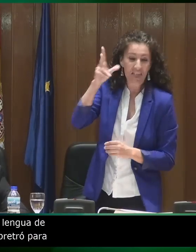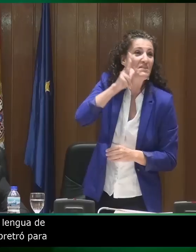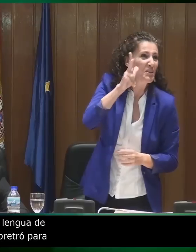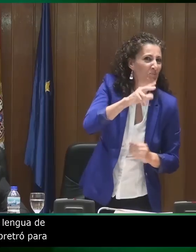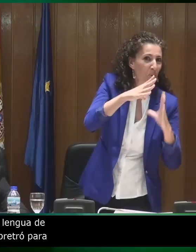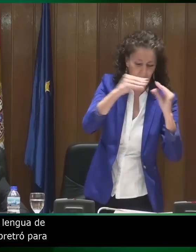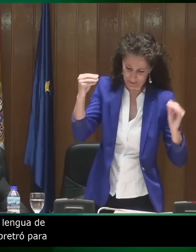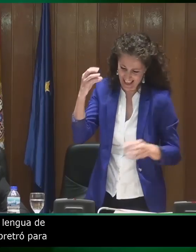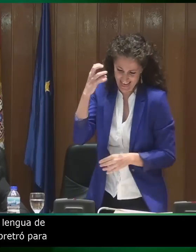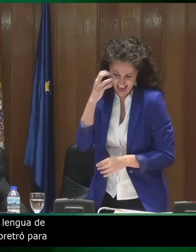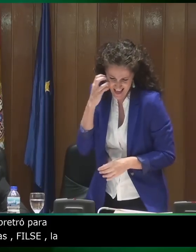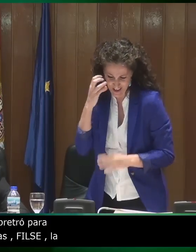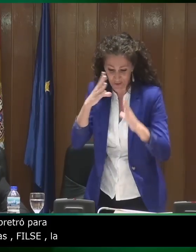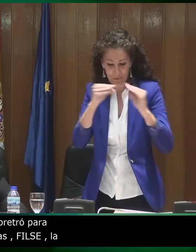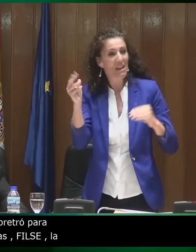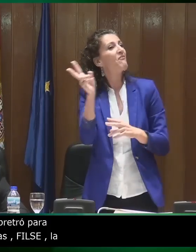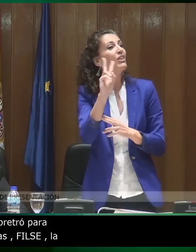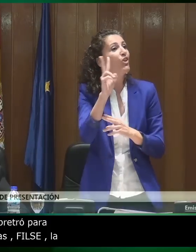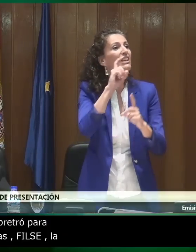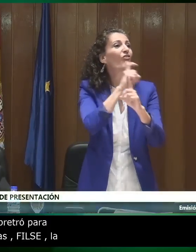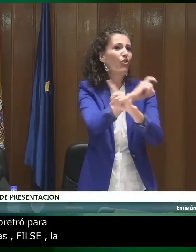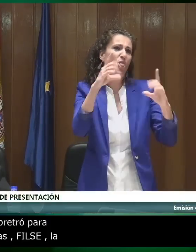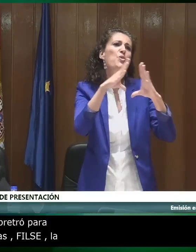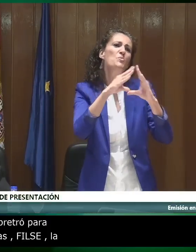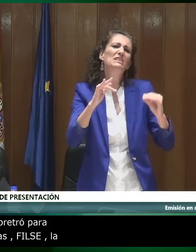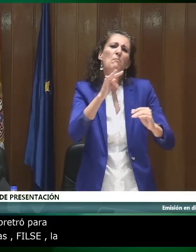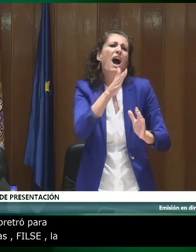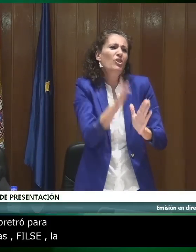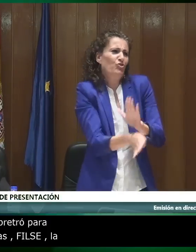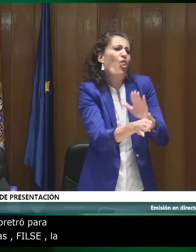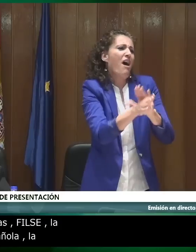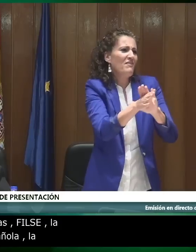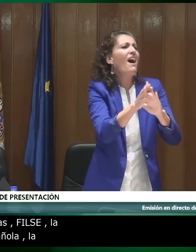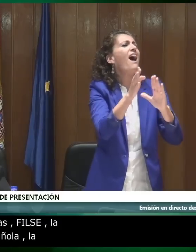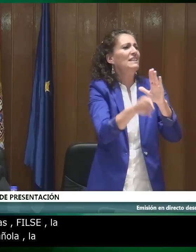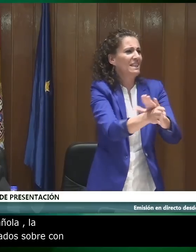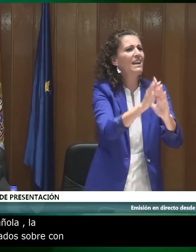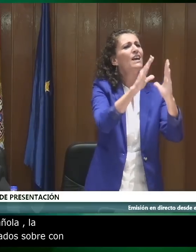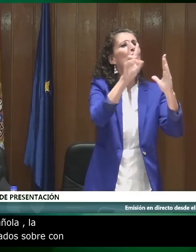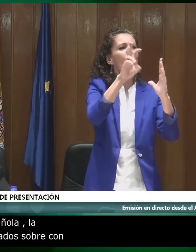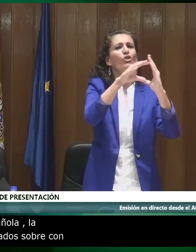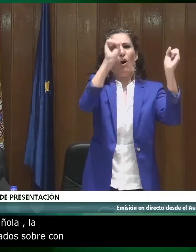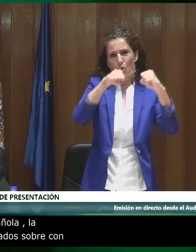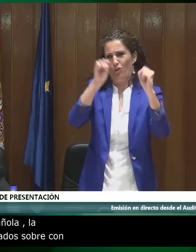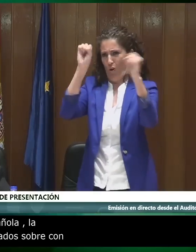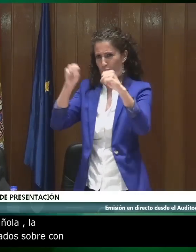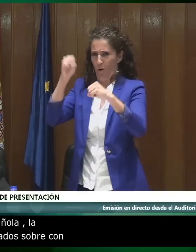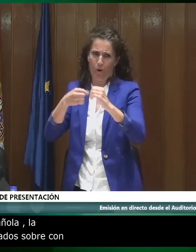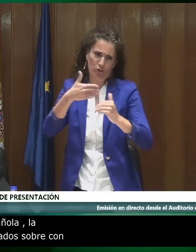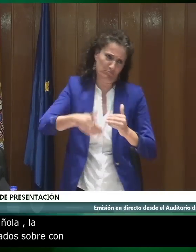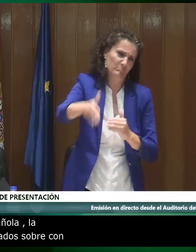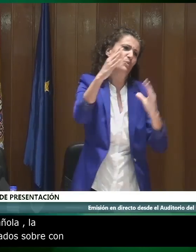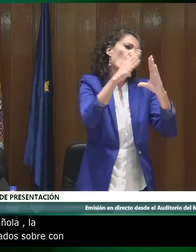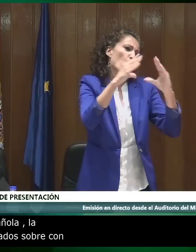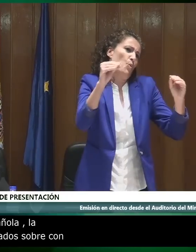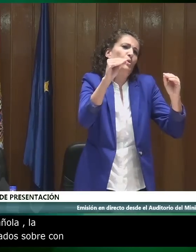BCBL, Universidad de Vigo, Universidad de Jaén, Universidad de Valladolid, Fundación Universia, seguimos firmando